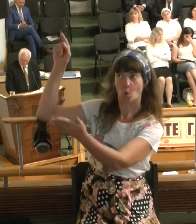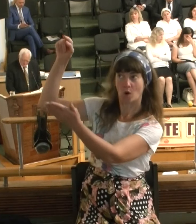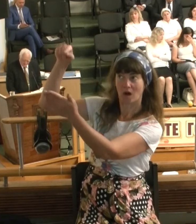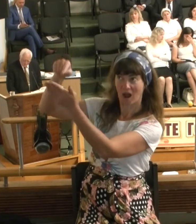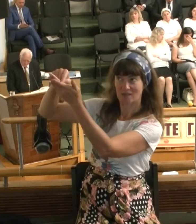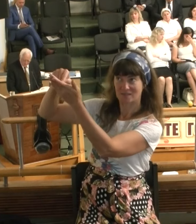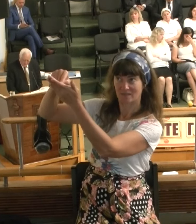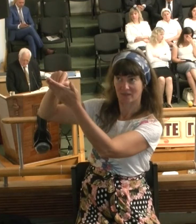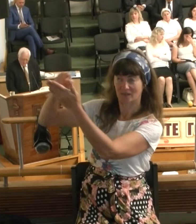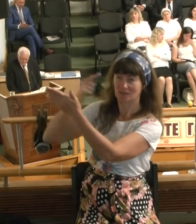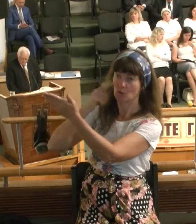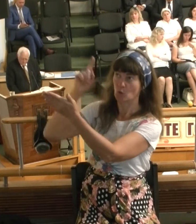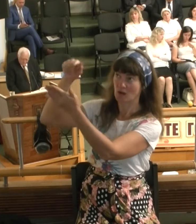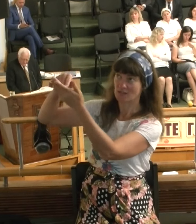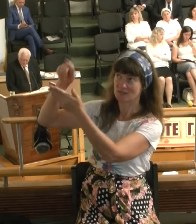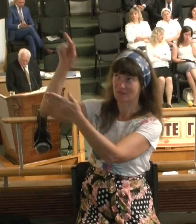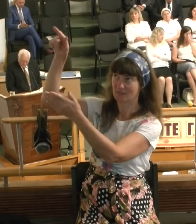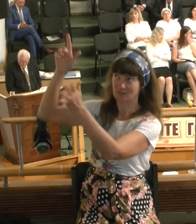подражали Ему.